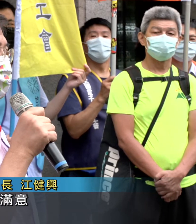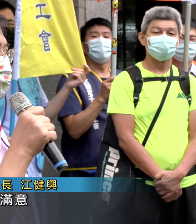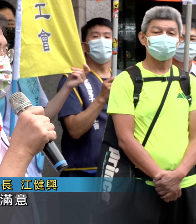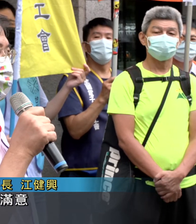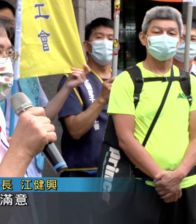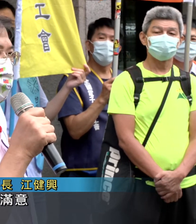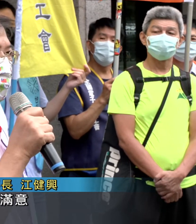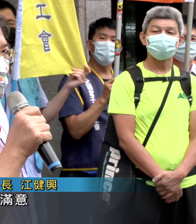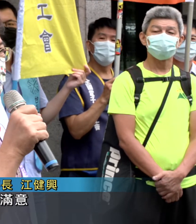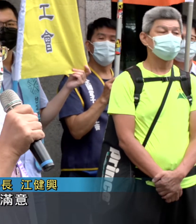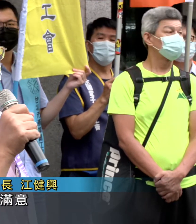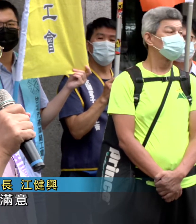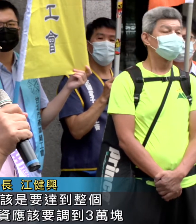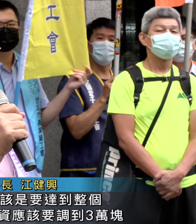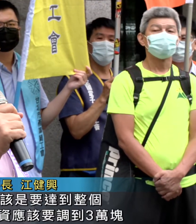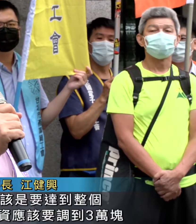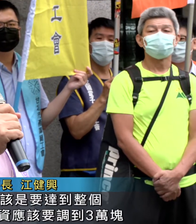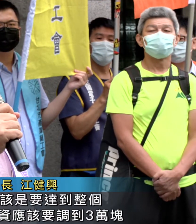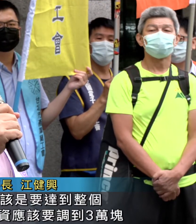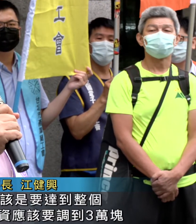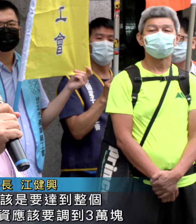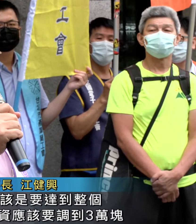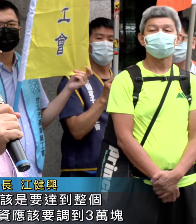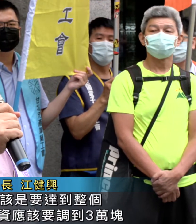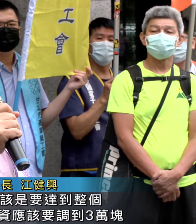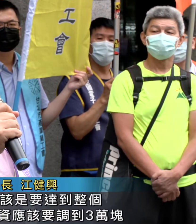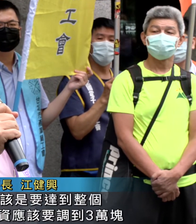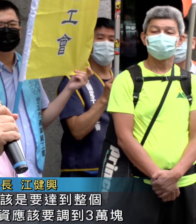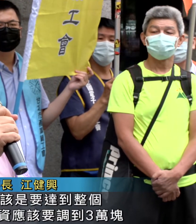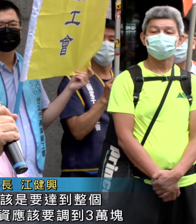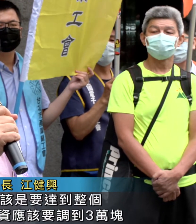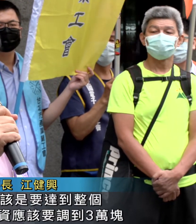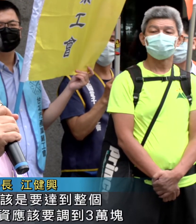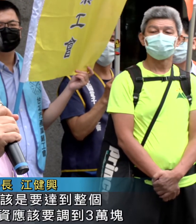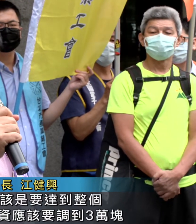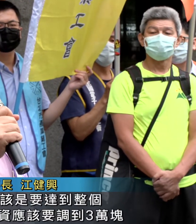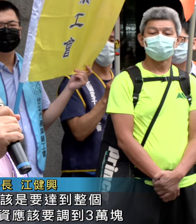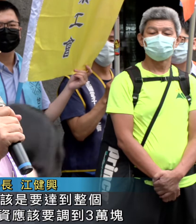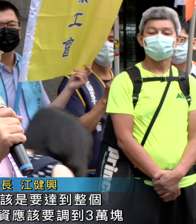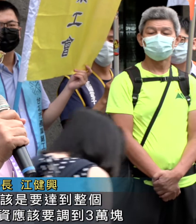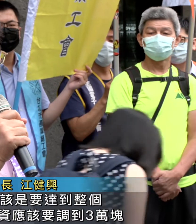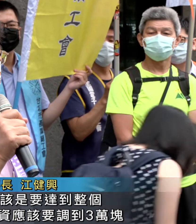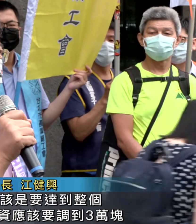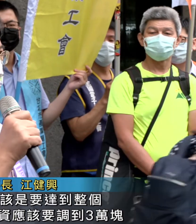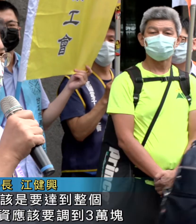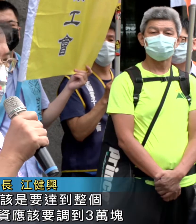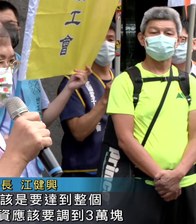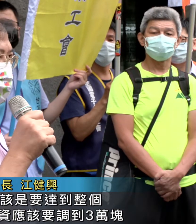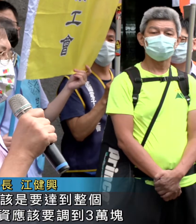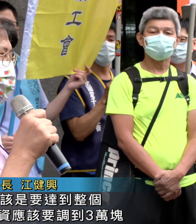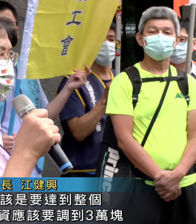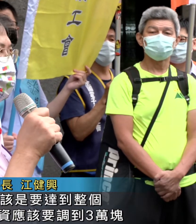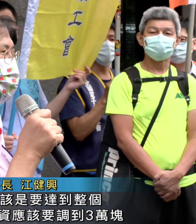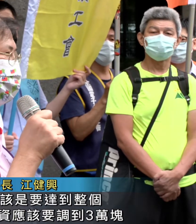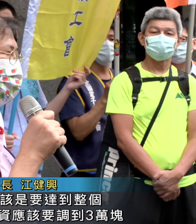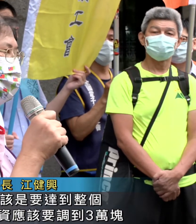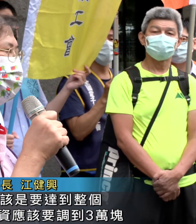谈。就当然我们是希望应该是要达到整个应该基本工资要调到3万块